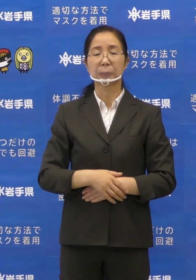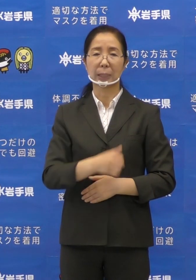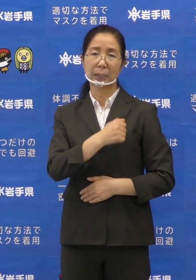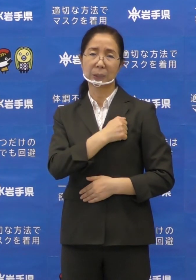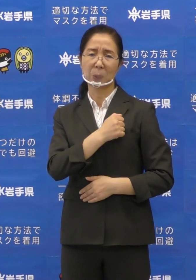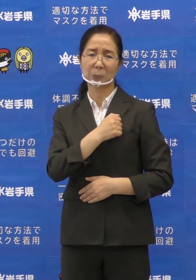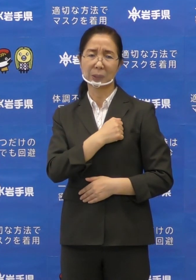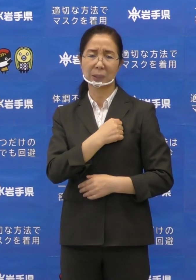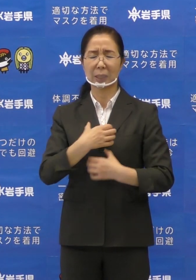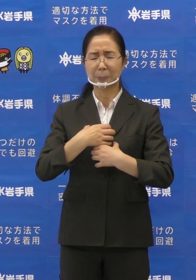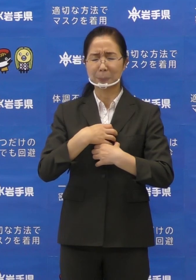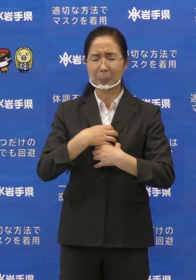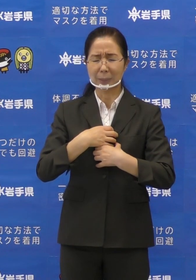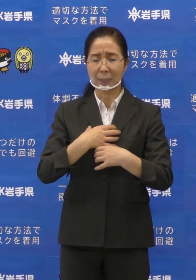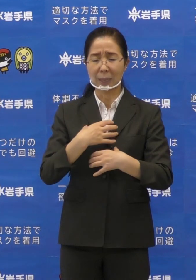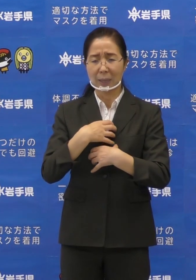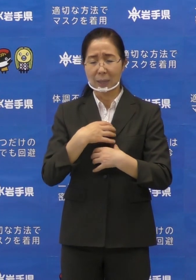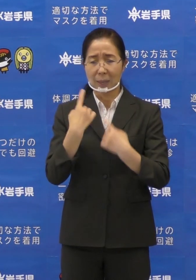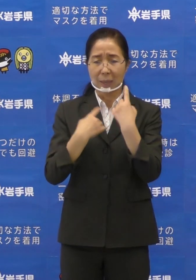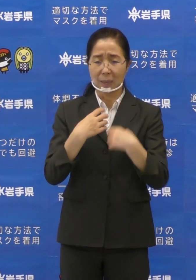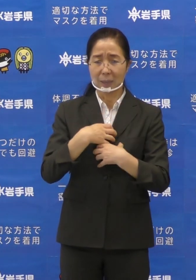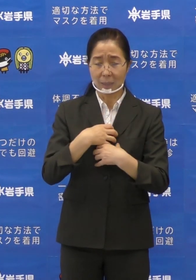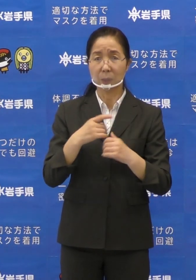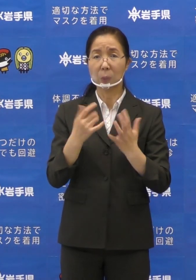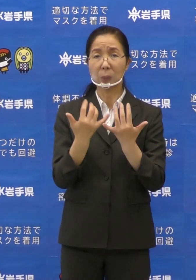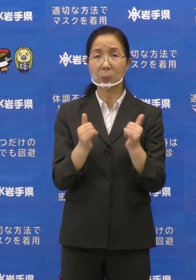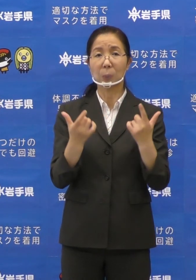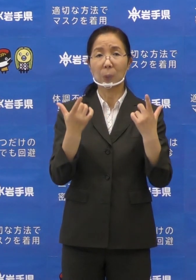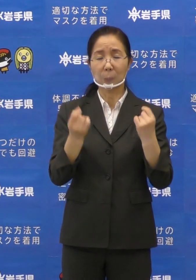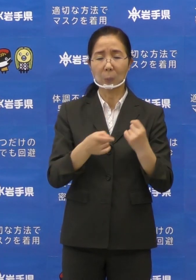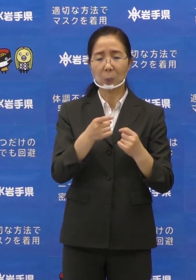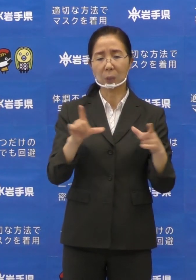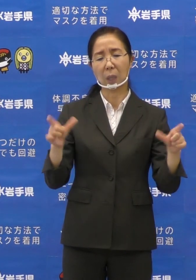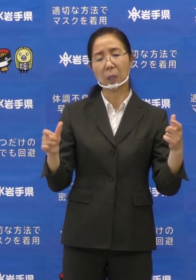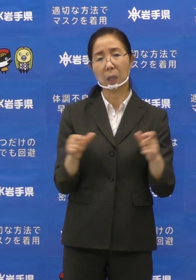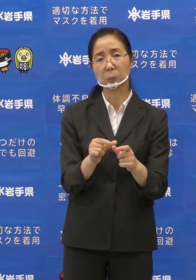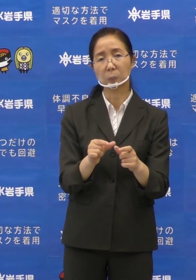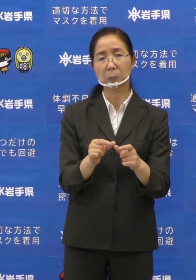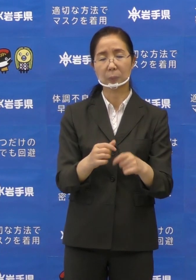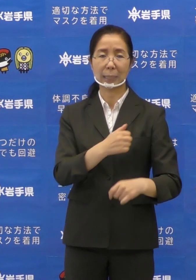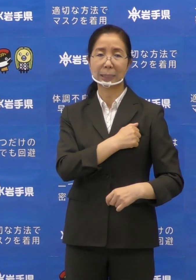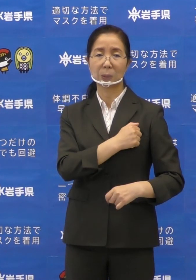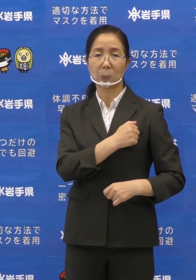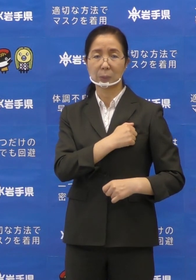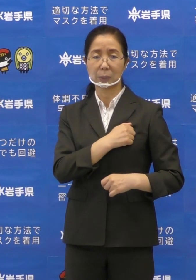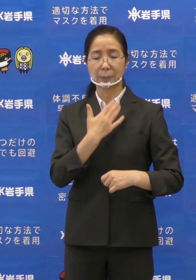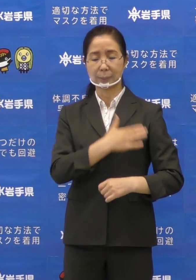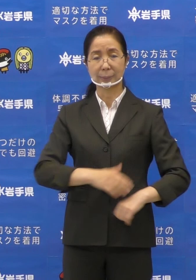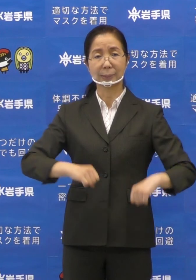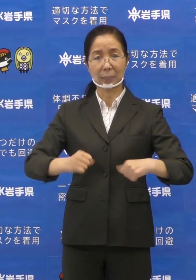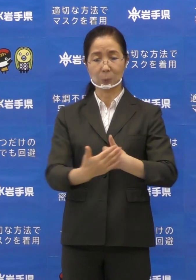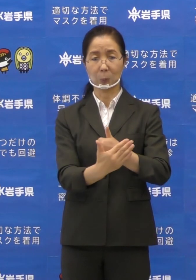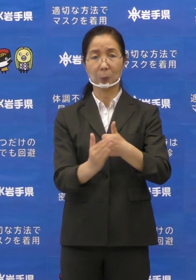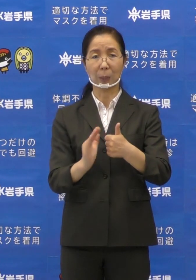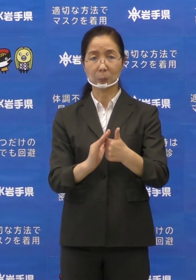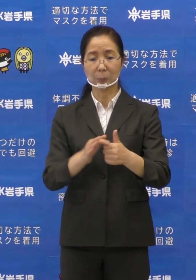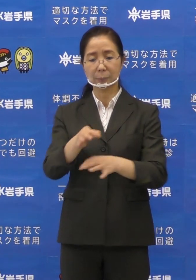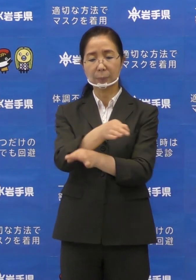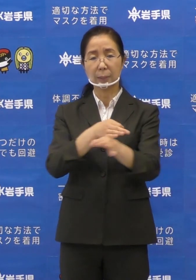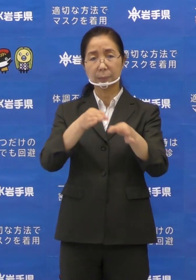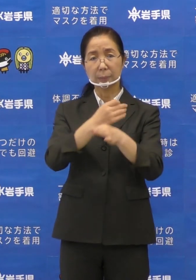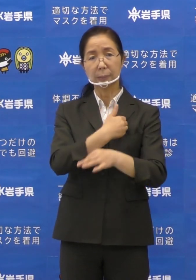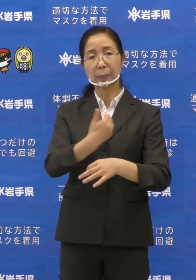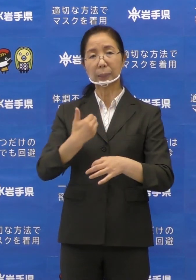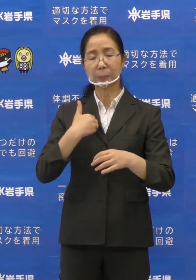命の危険に常にさらされているような人たちもそういうことがなくなって命と健康を守り繁栄していくよう